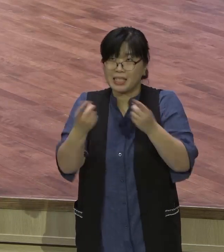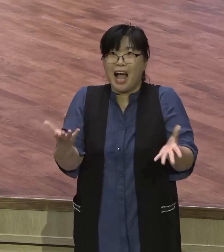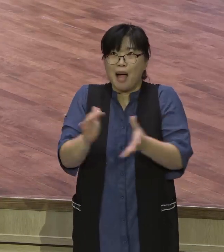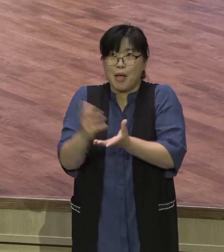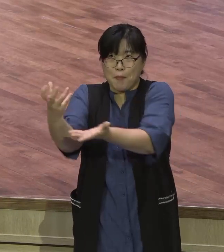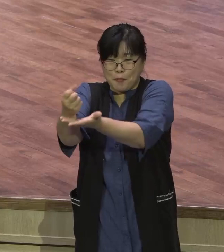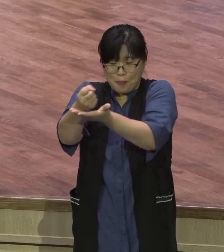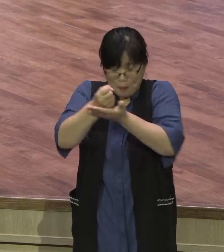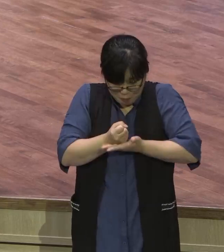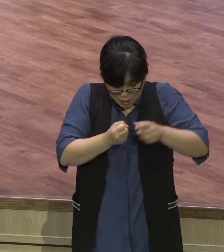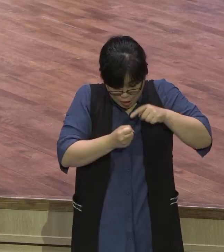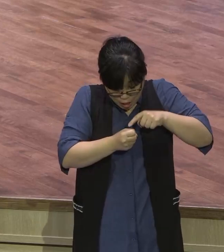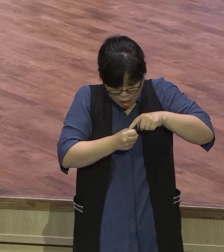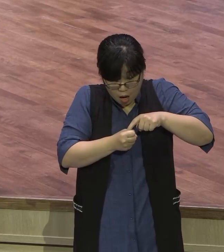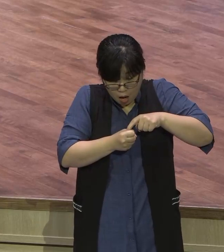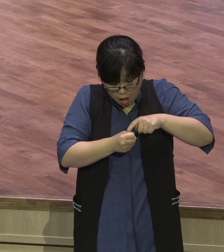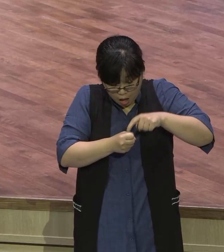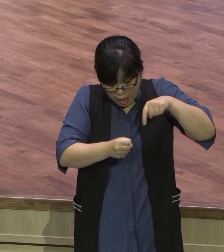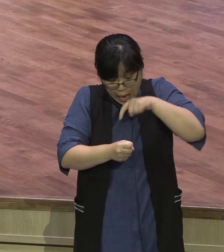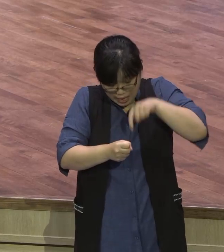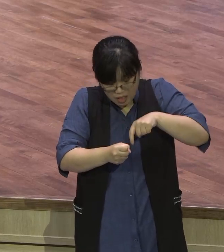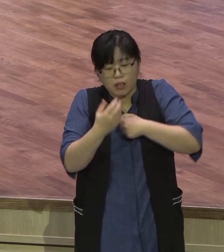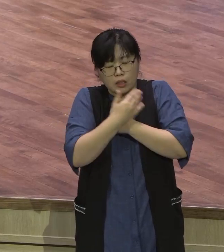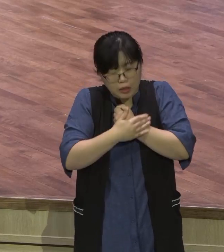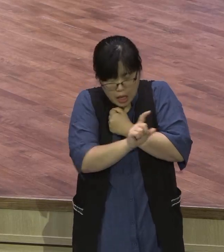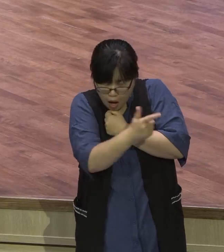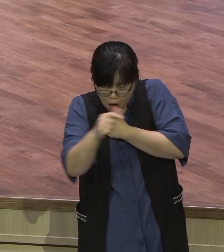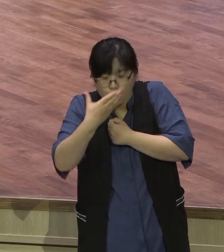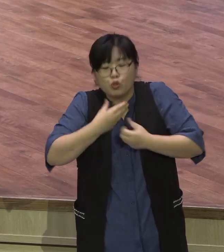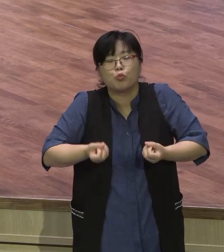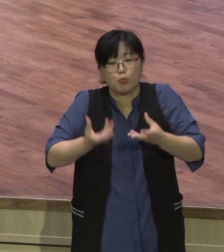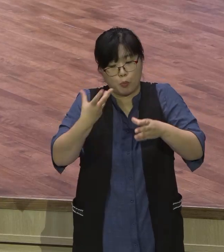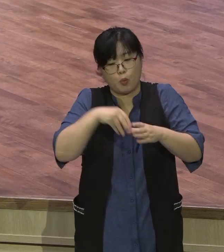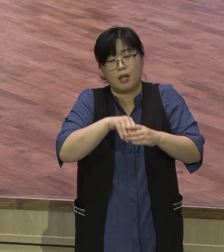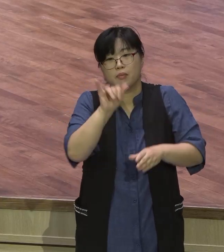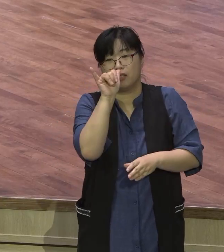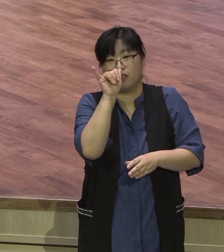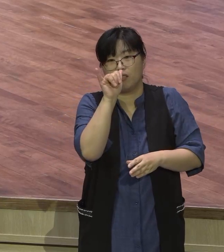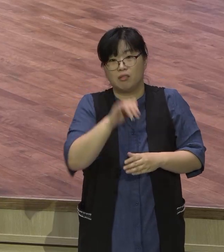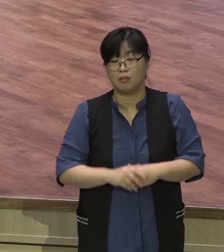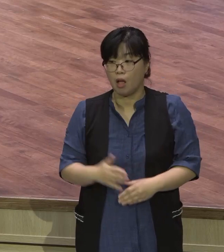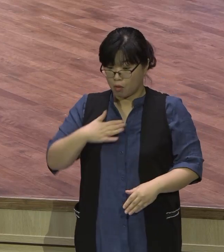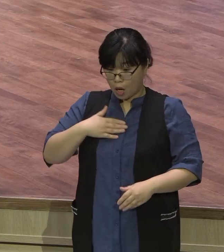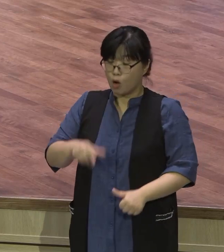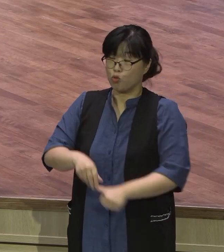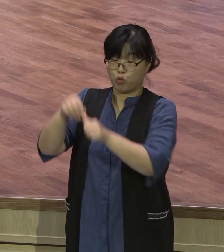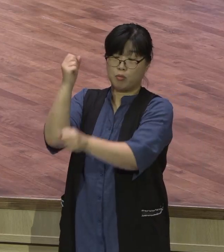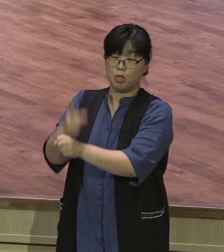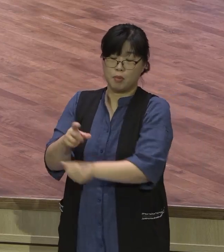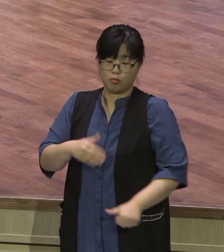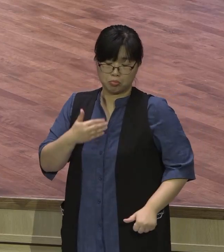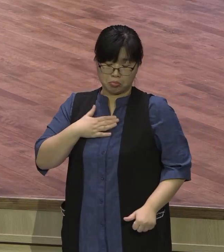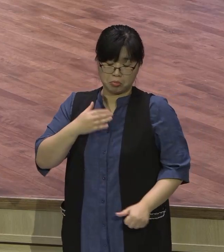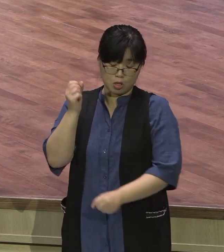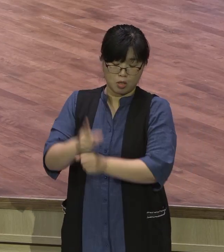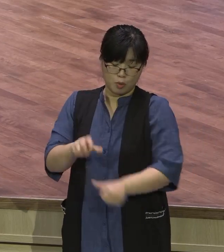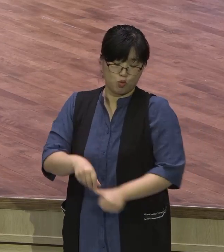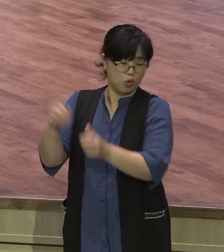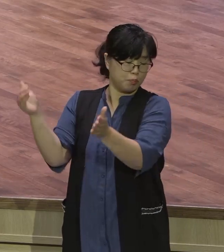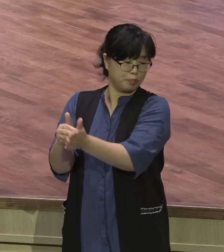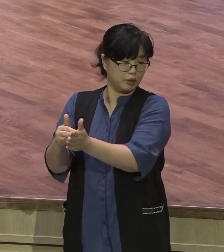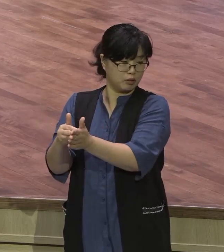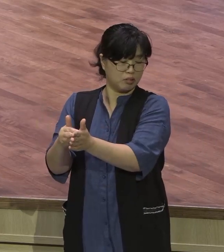거기까지 살아 구원받아 놓고 맨날 빌비래 구원받아 놓고 사는 심부름에 구원받아 놓고 자기가 누군지도 몰라